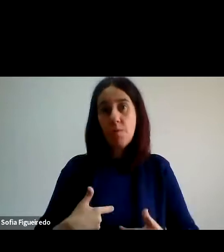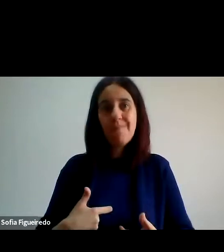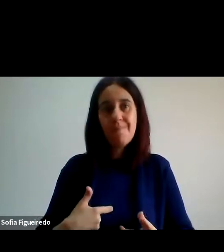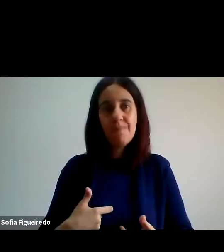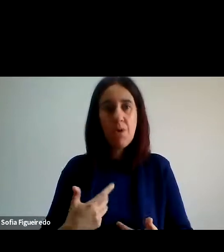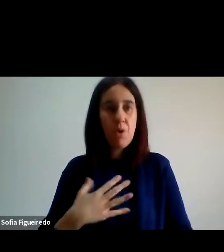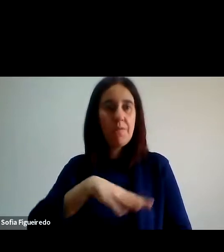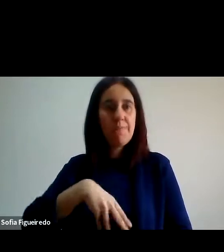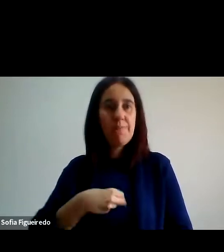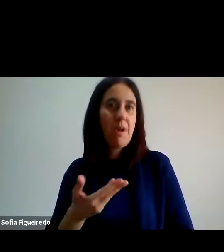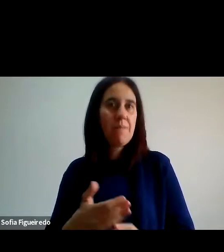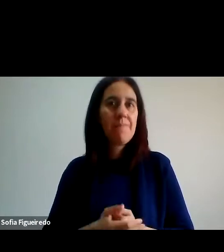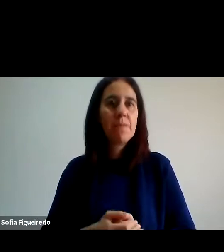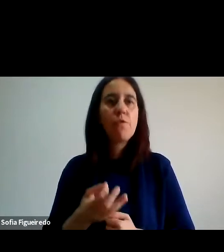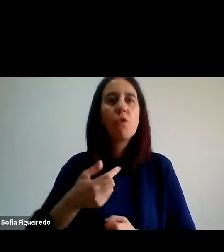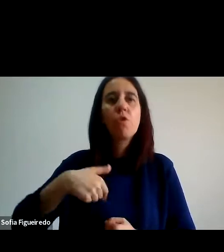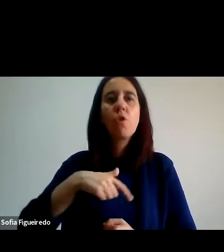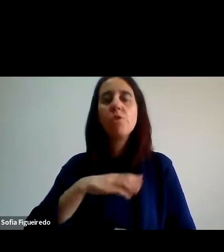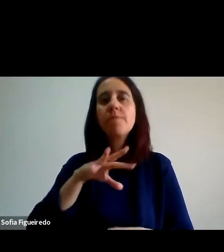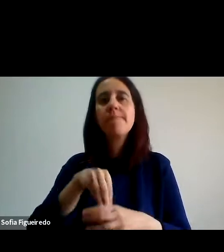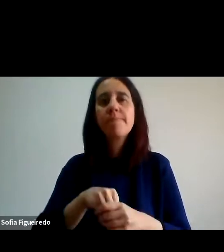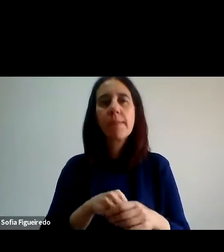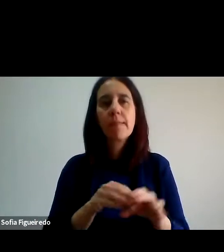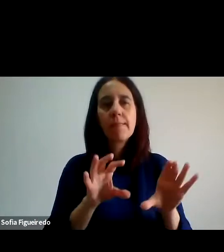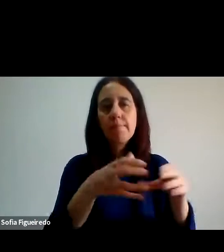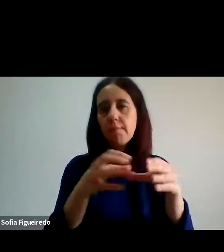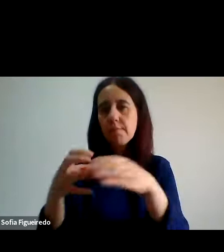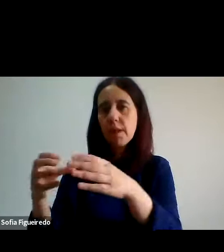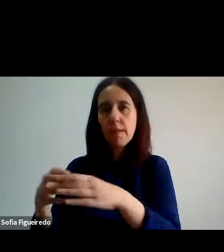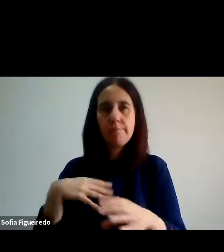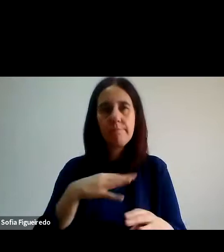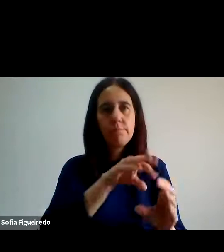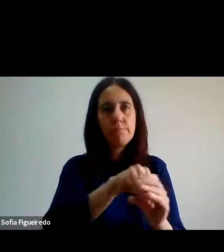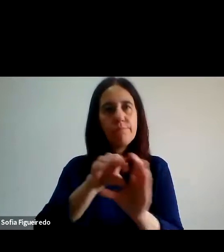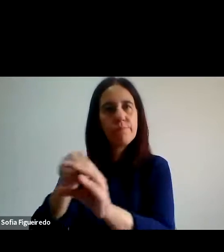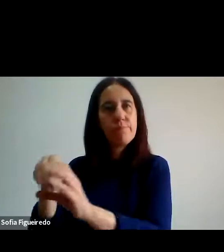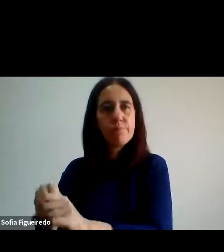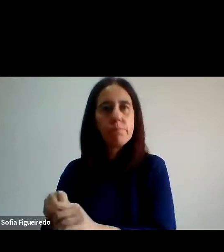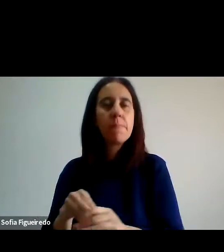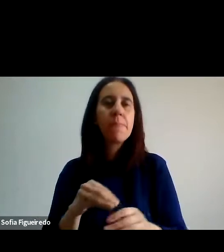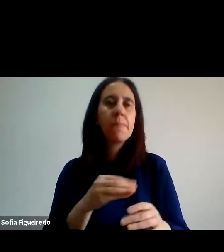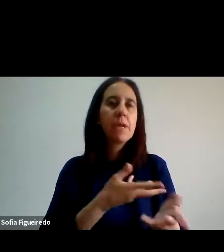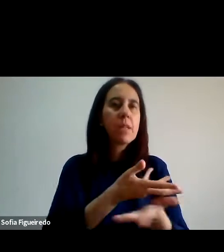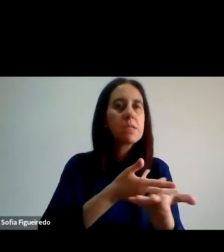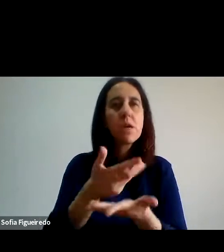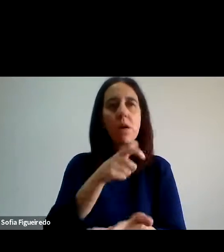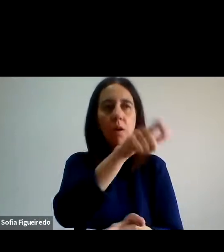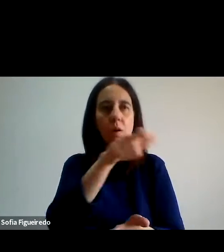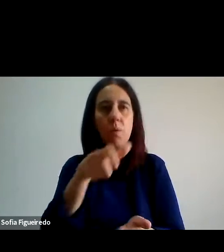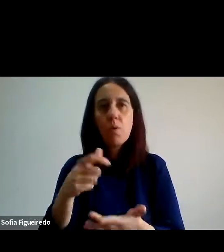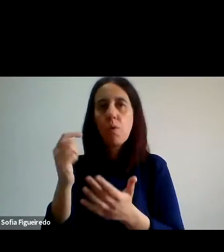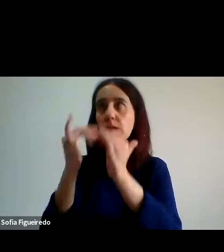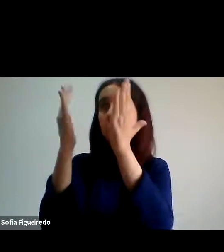estamos. Nós estamos efetivamente inseridos em ecossistemas próprios, as relações que temos uns com os outros, com as organizações,